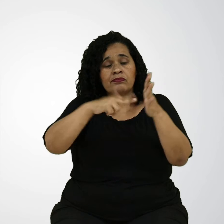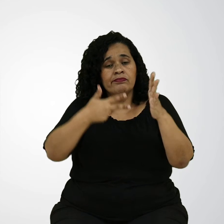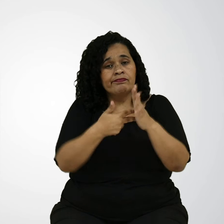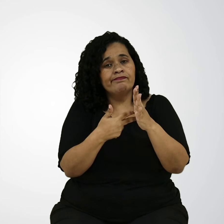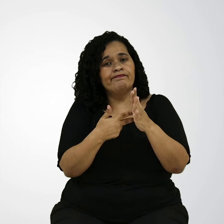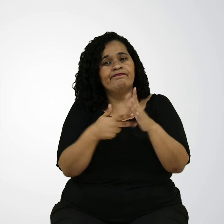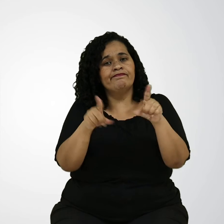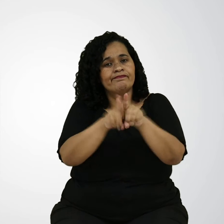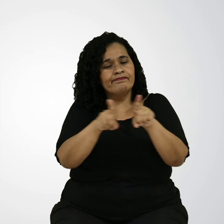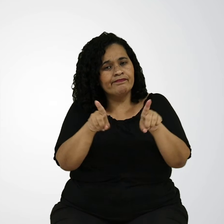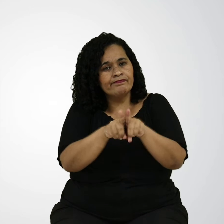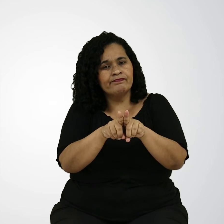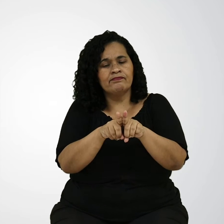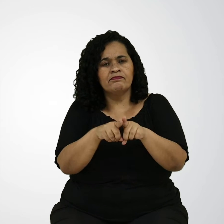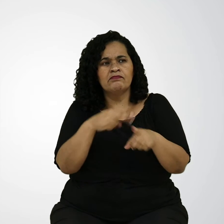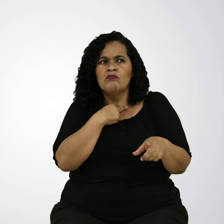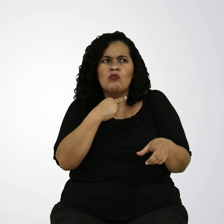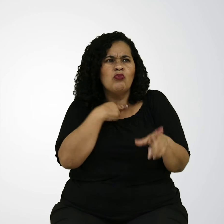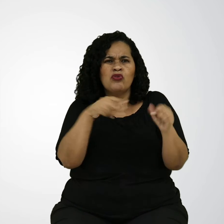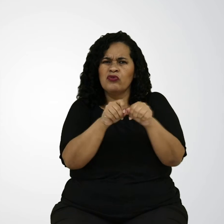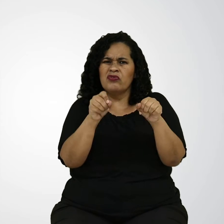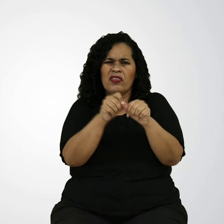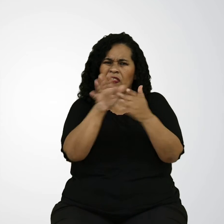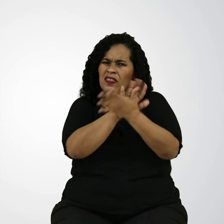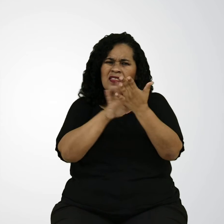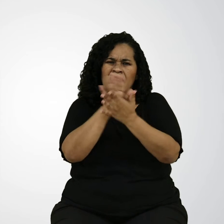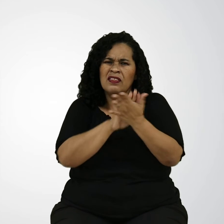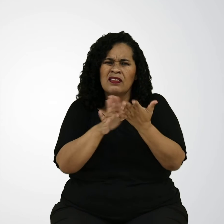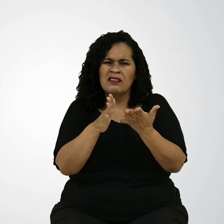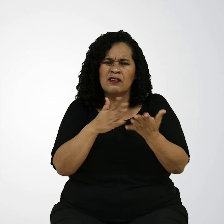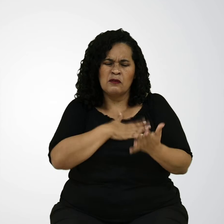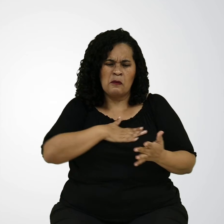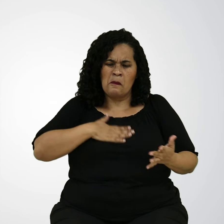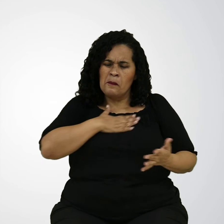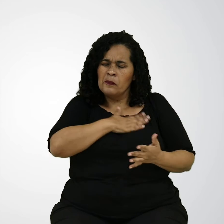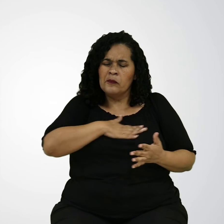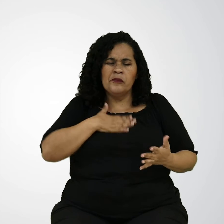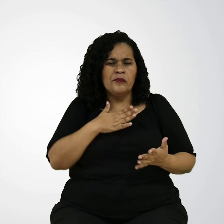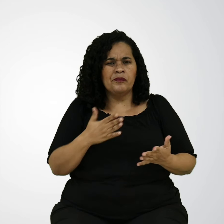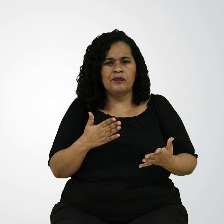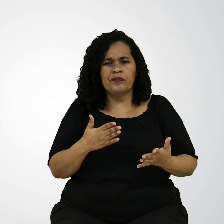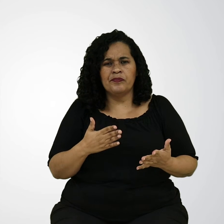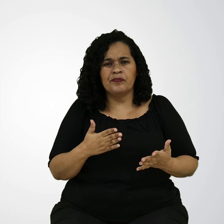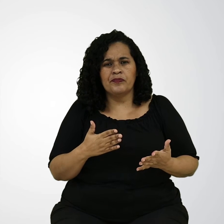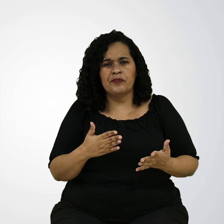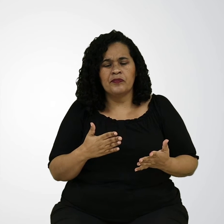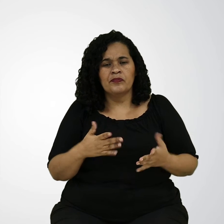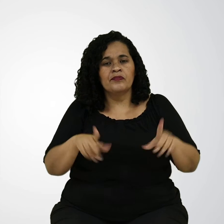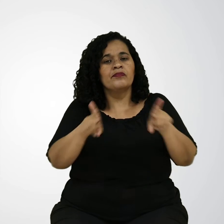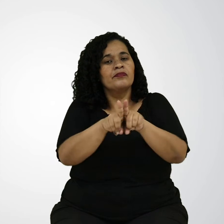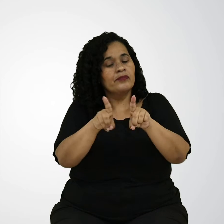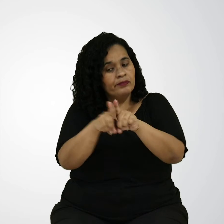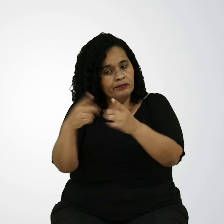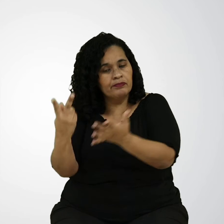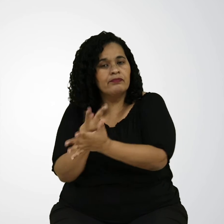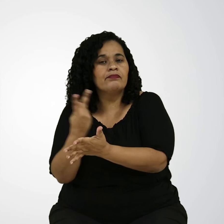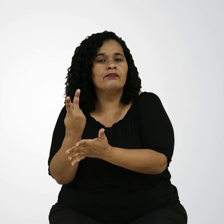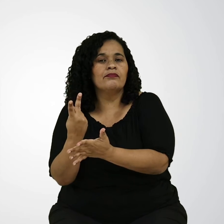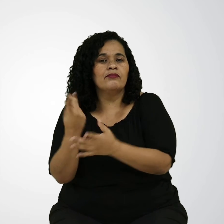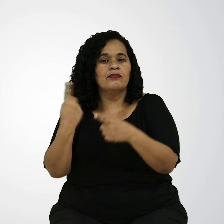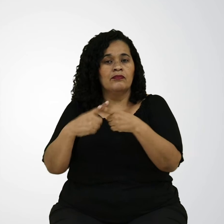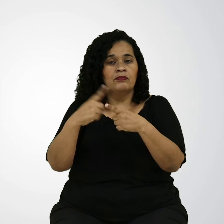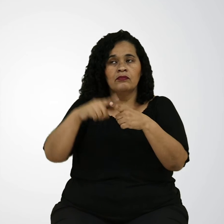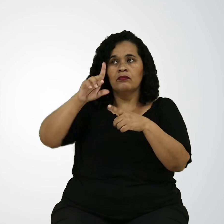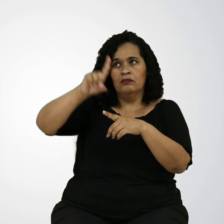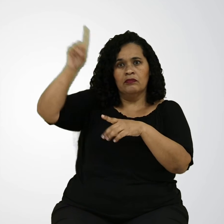todo tipo de lazer, prazer, a tudo aquilo que dá alegria, que faz sorrir. Então, tudo isso, todas as boas dádivas da vida não